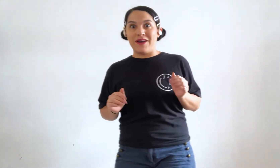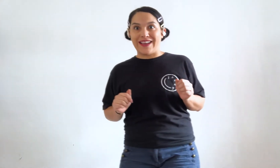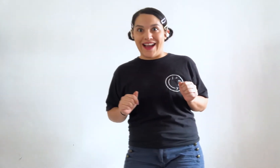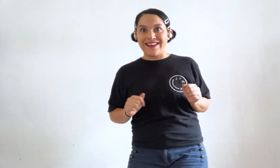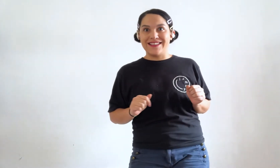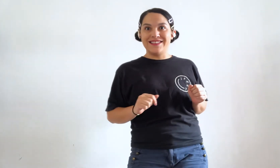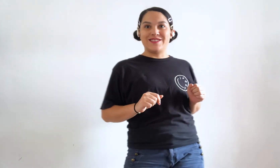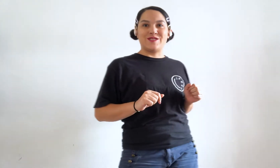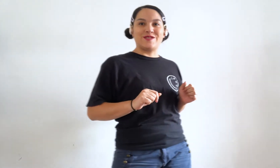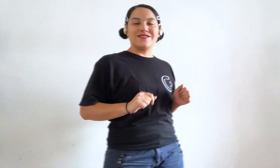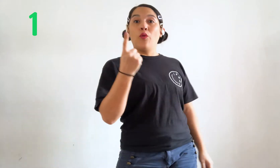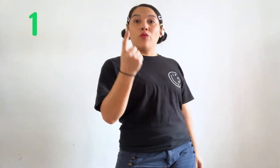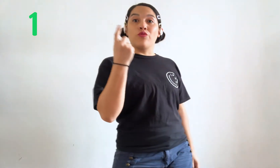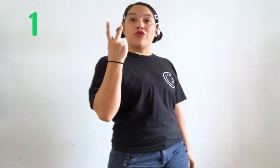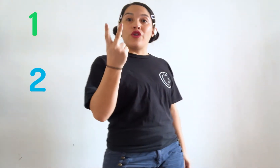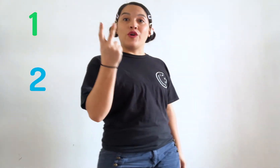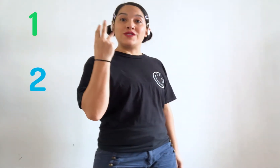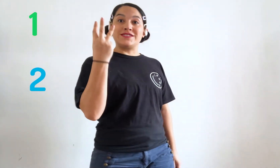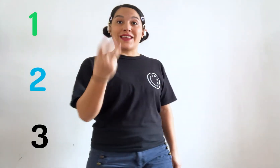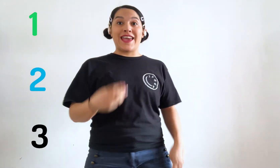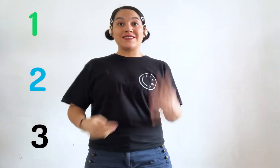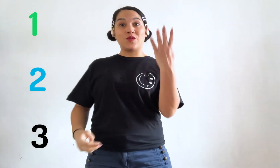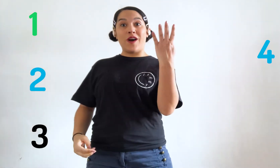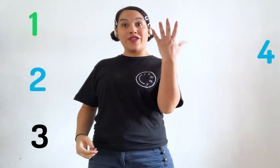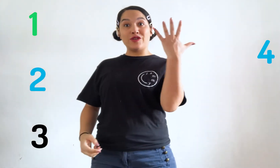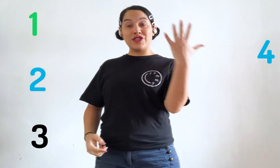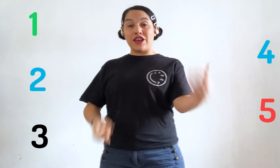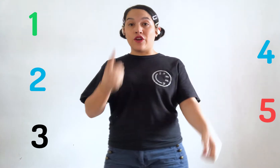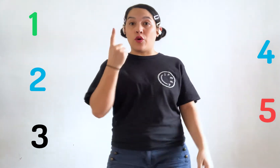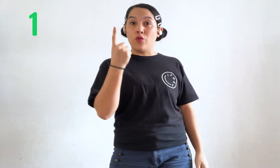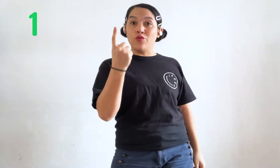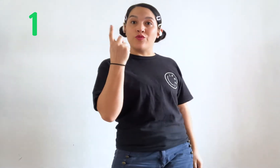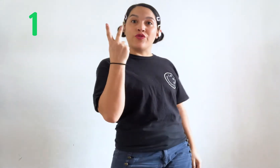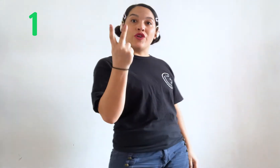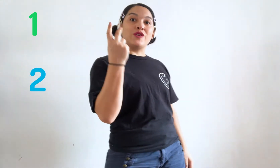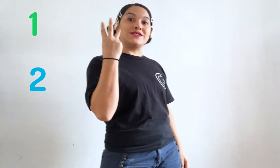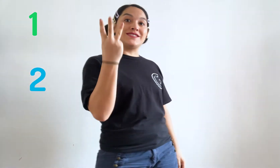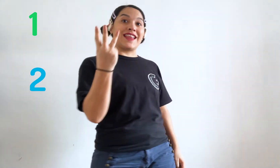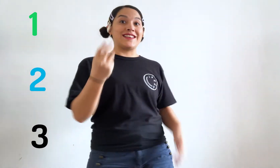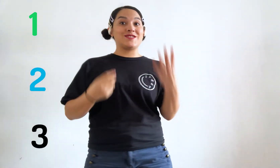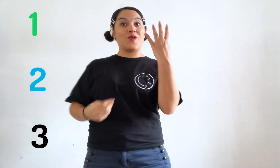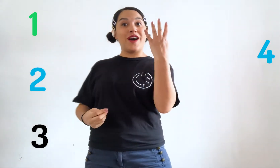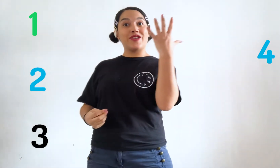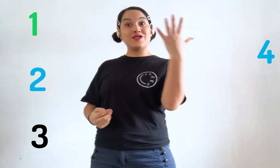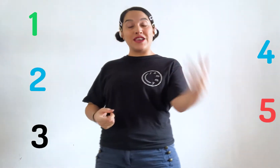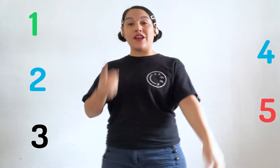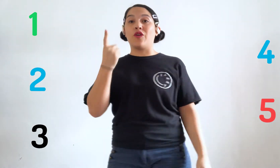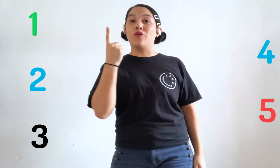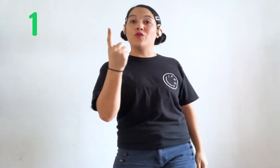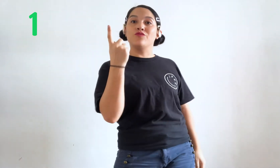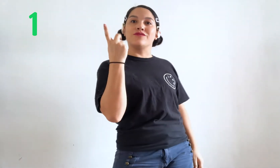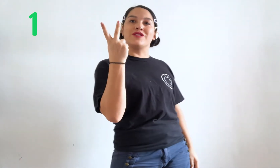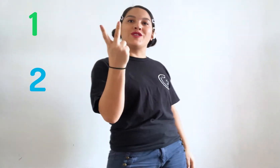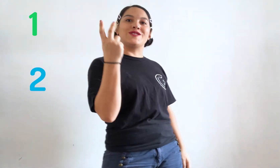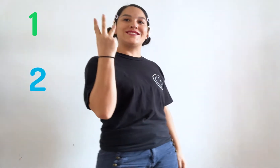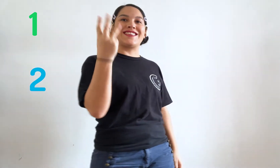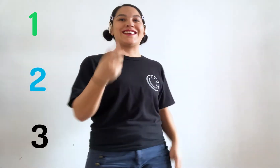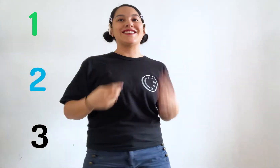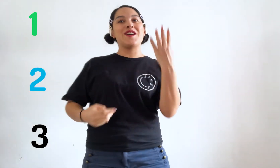marcar. ¿Listos? 1, 2, 3, 4, 5. 1, 2, 3, 4, 5. 1, 2, 3,